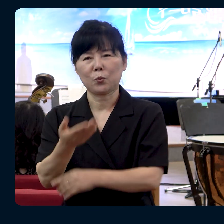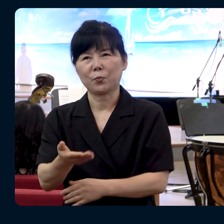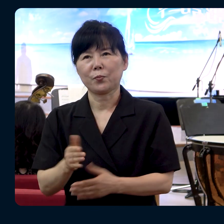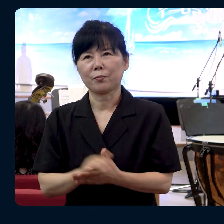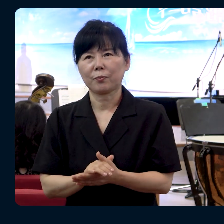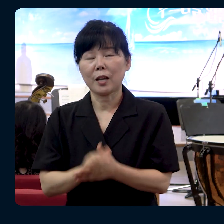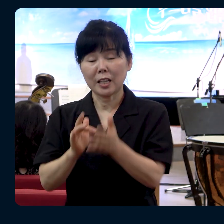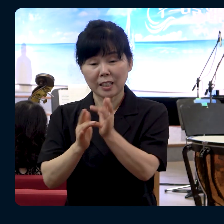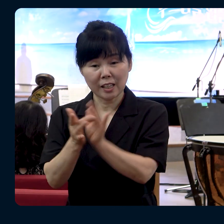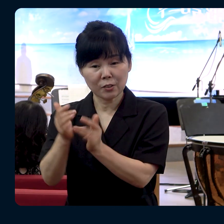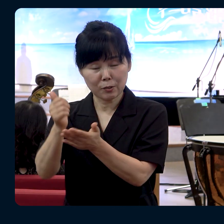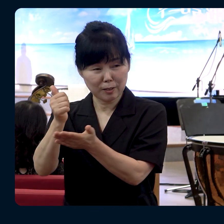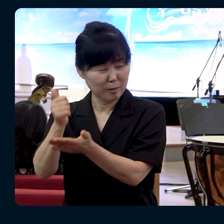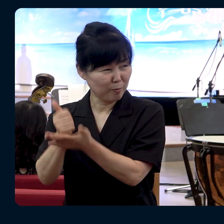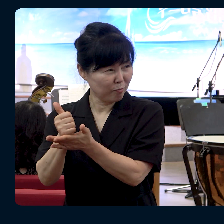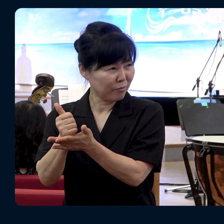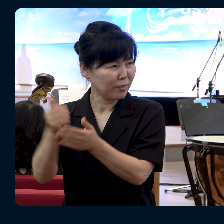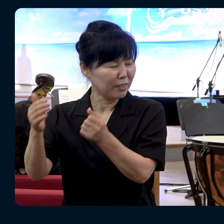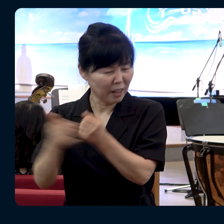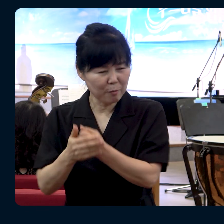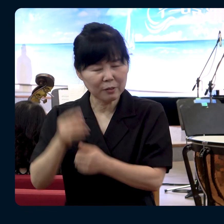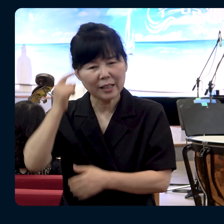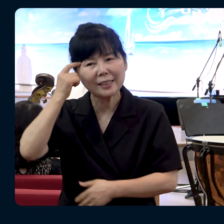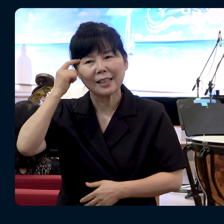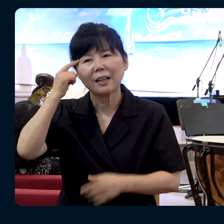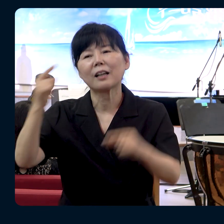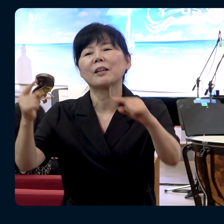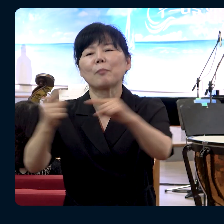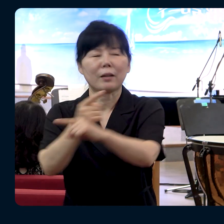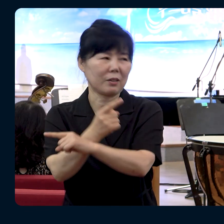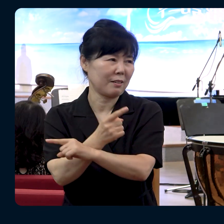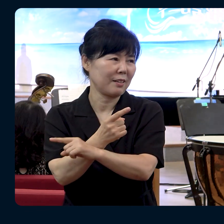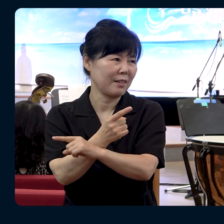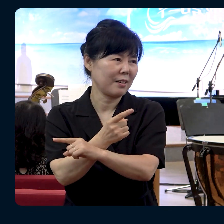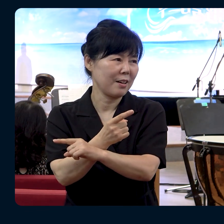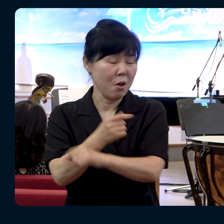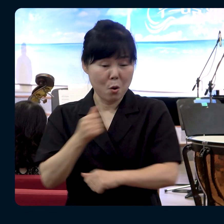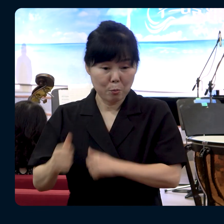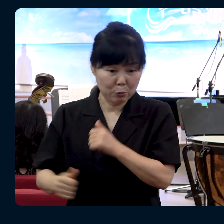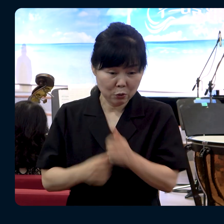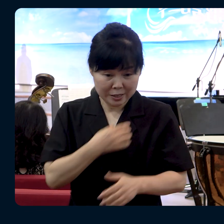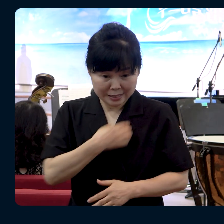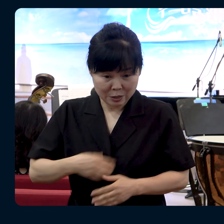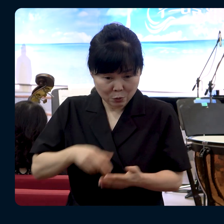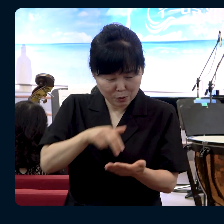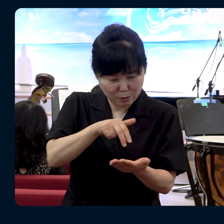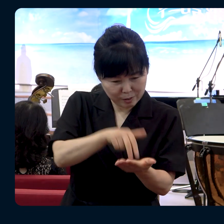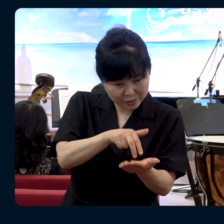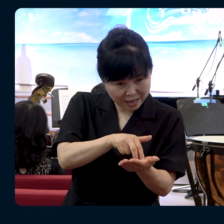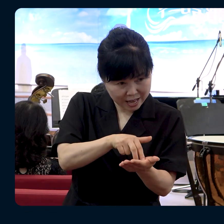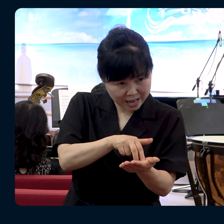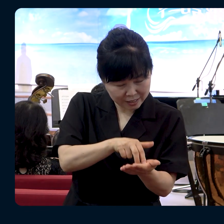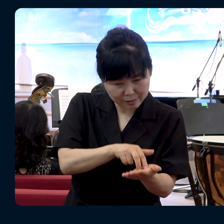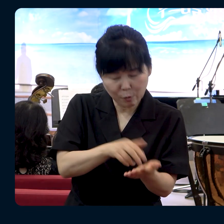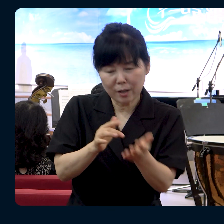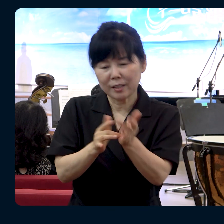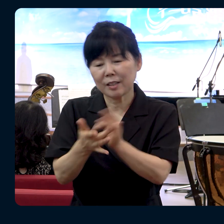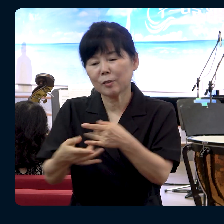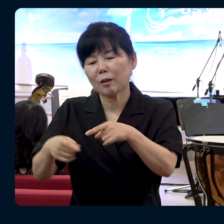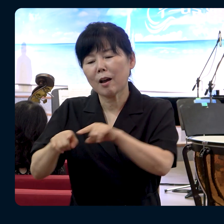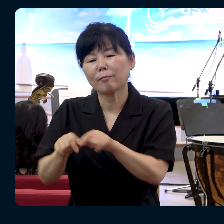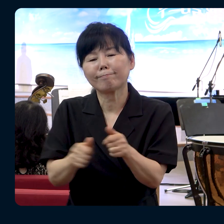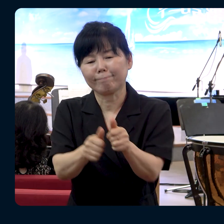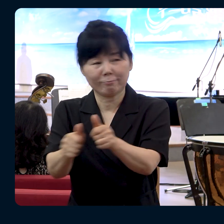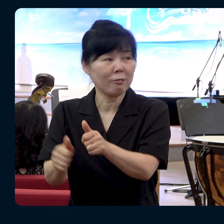그 가치가 변화하게 된 것이고, 그는 분노의 사람이었지만 예수님과 함께함을 통해서 분노를